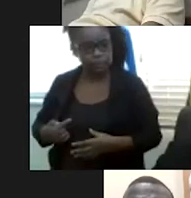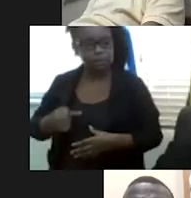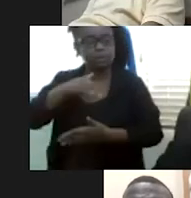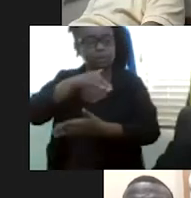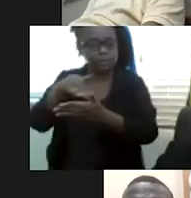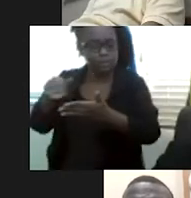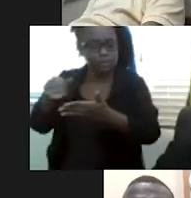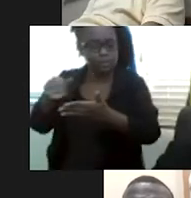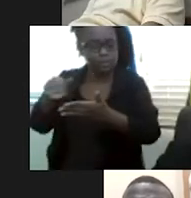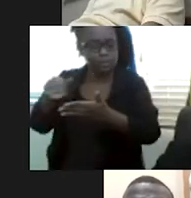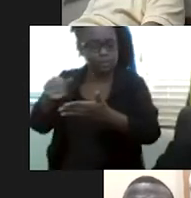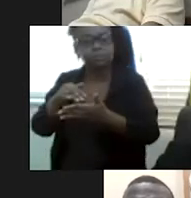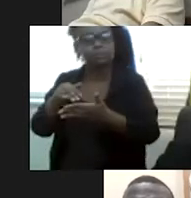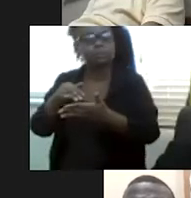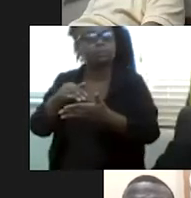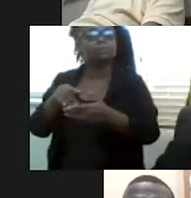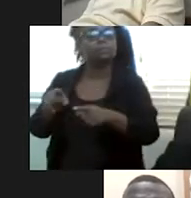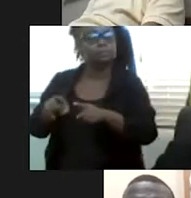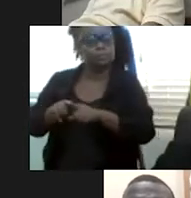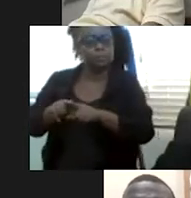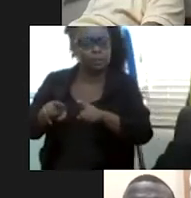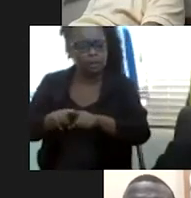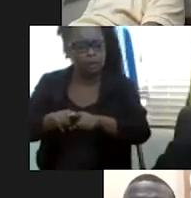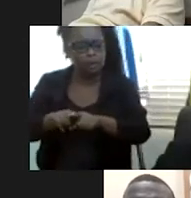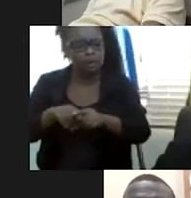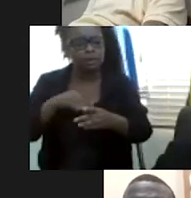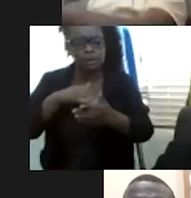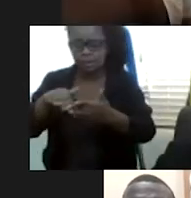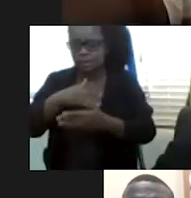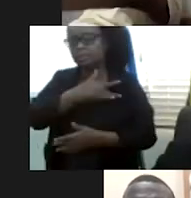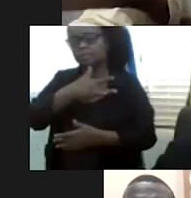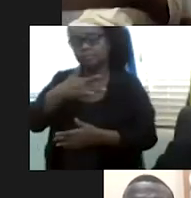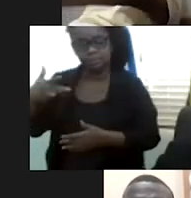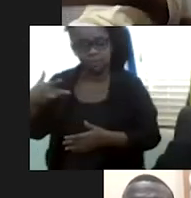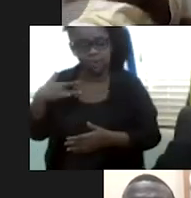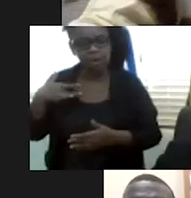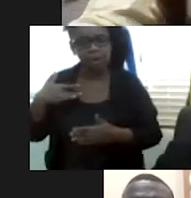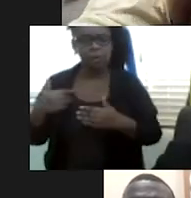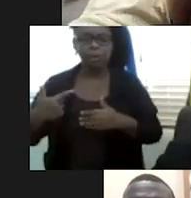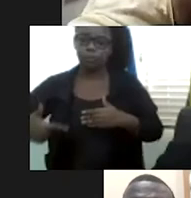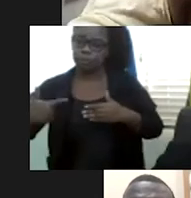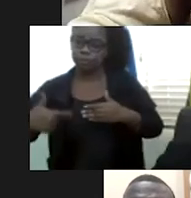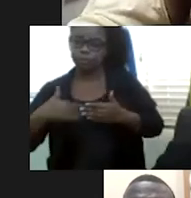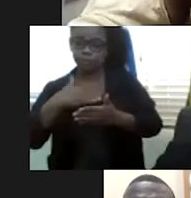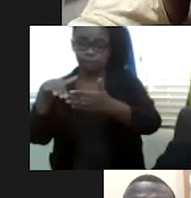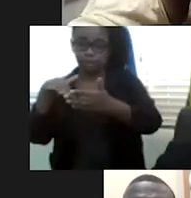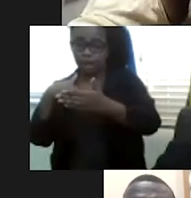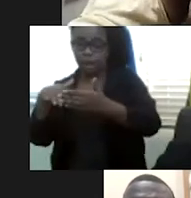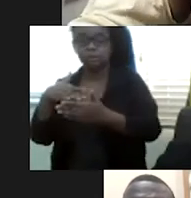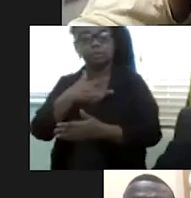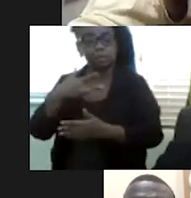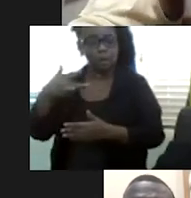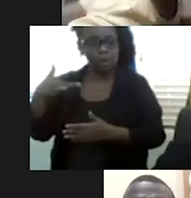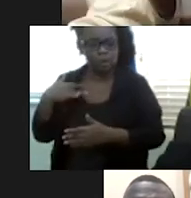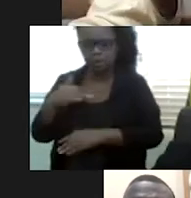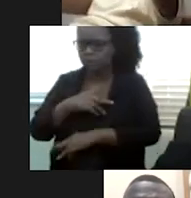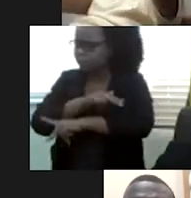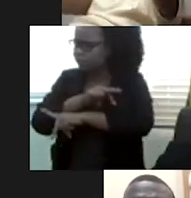Sandro Neves, secretário de saúde, subsecretária de saúde e diversos